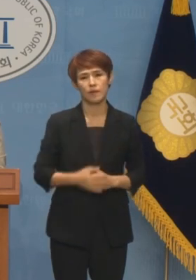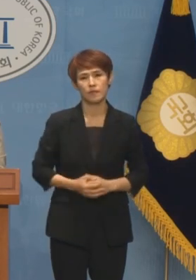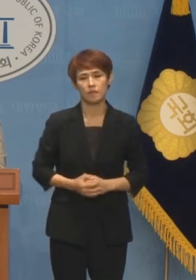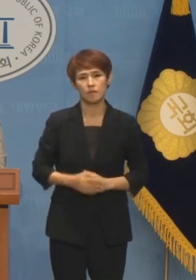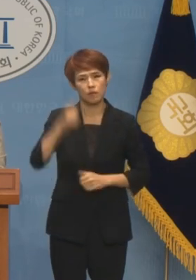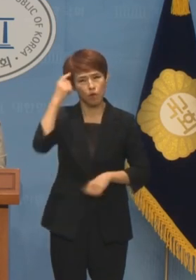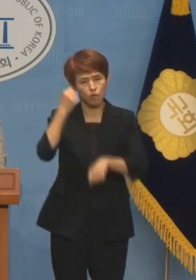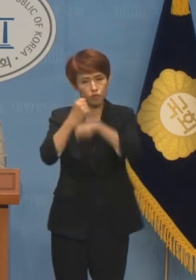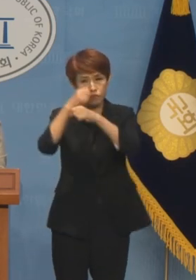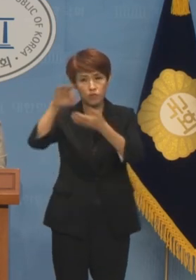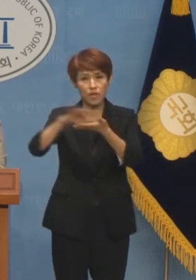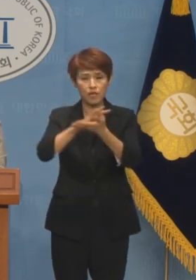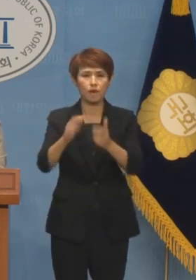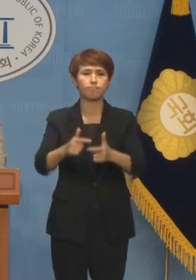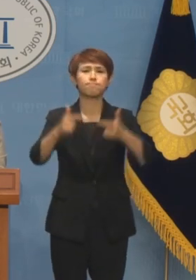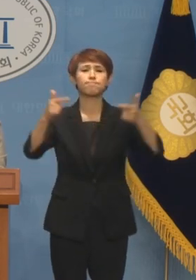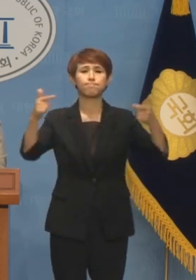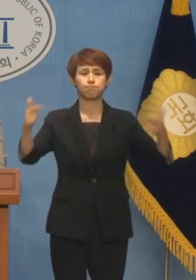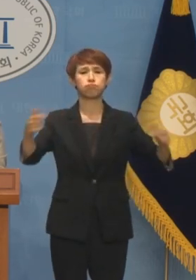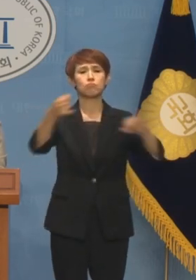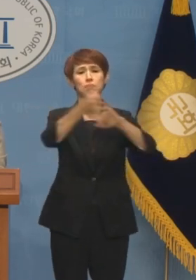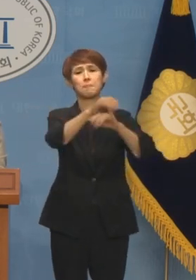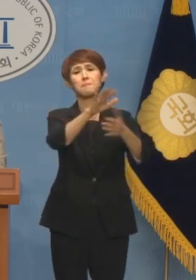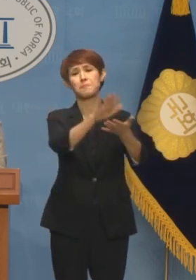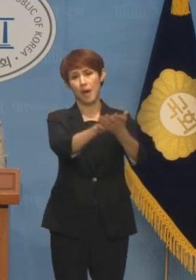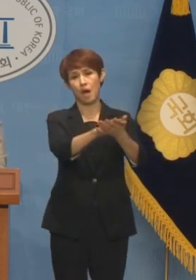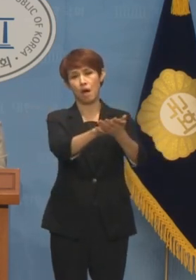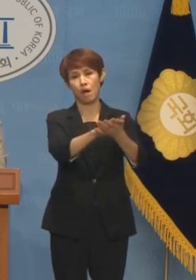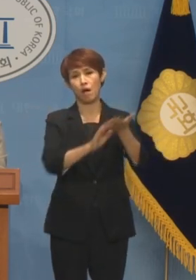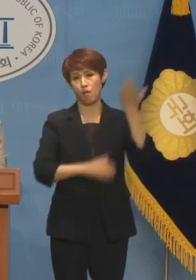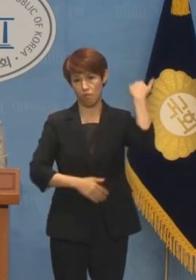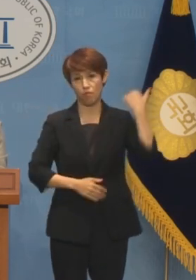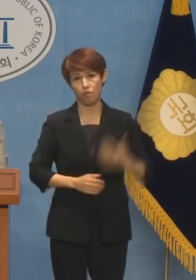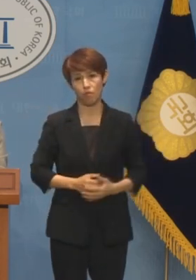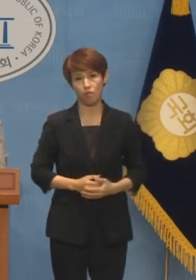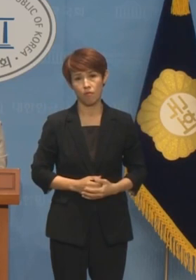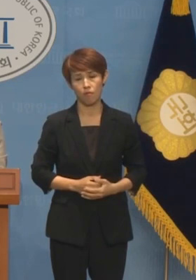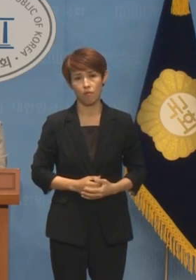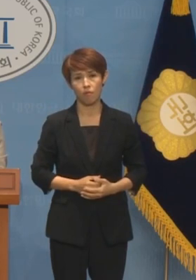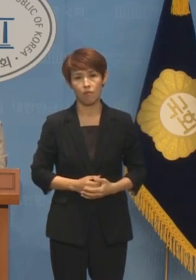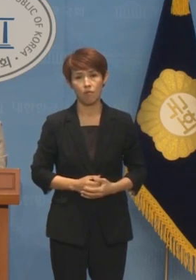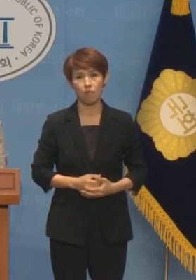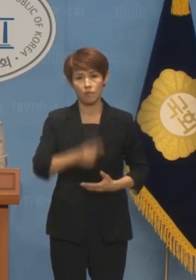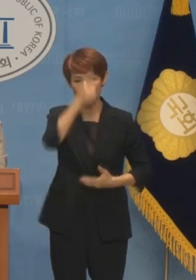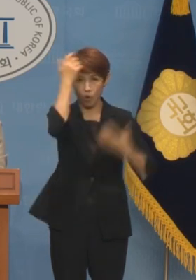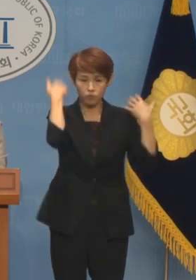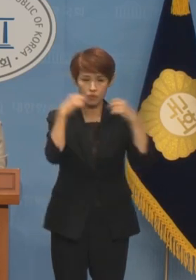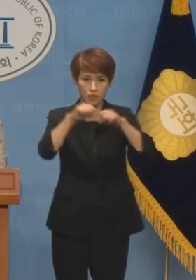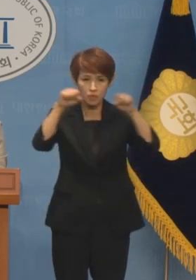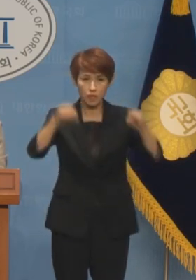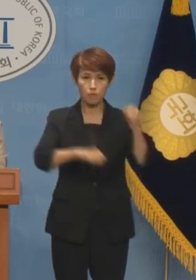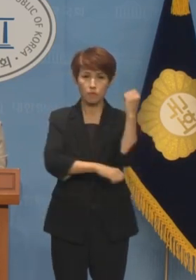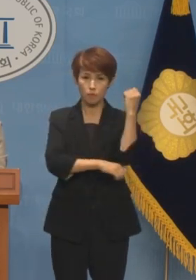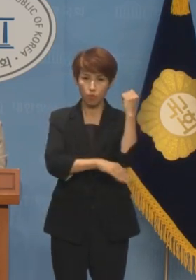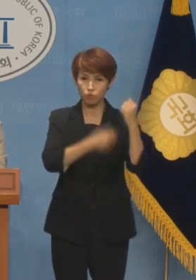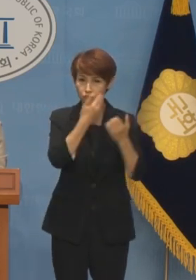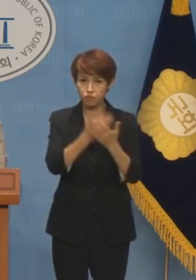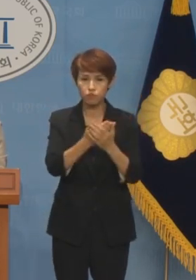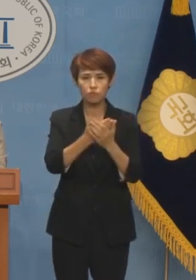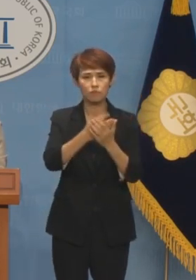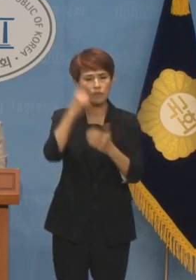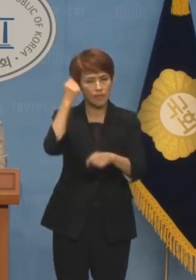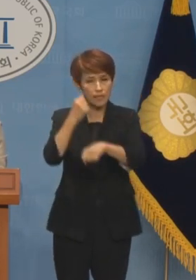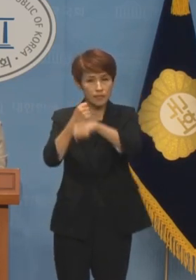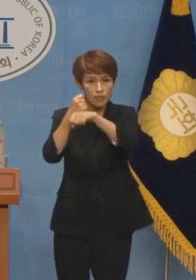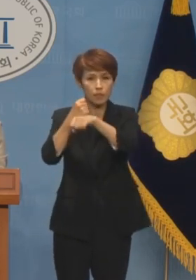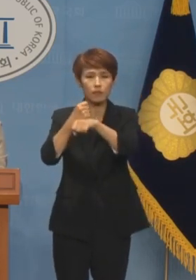R&D 예산을 다시 증액하겠다고 약속했던 윤석열 정부가 국가 R&D 시스템의 근간인 출연연